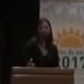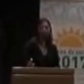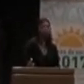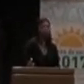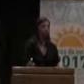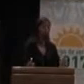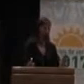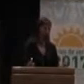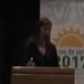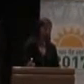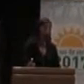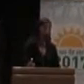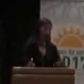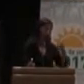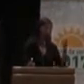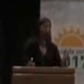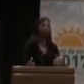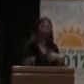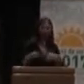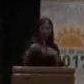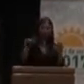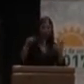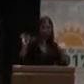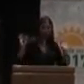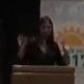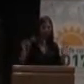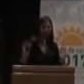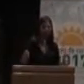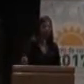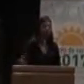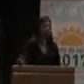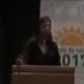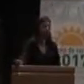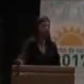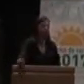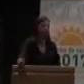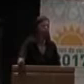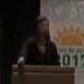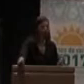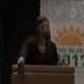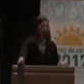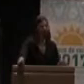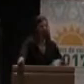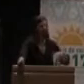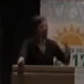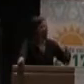pictogramas. Fueron a hablar con él, pero todo esto lo hacen ellos. Fueron a hablar con el encargado del